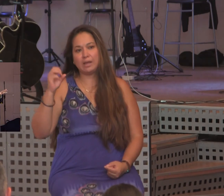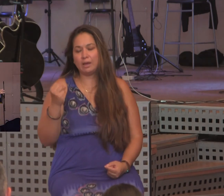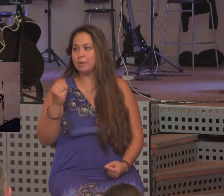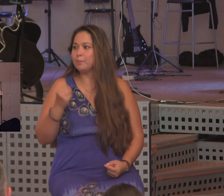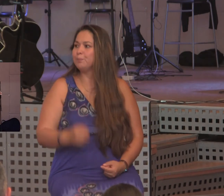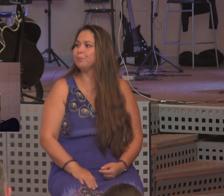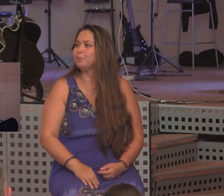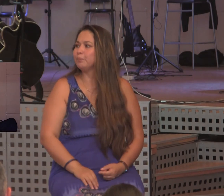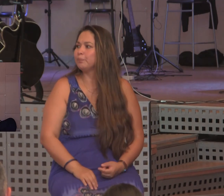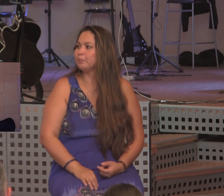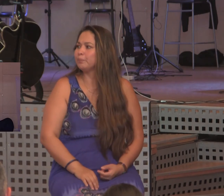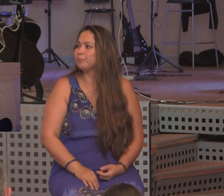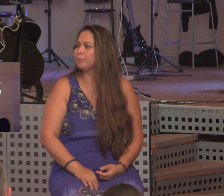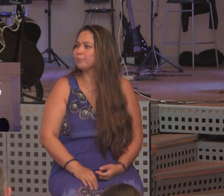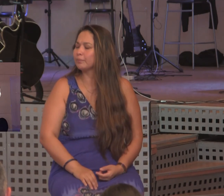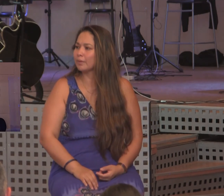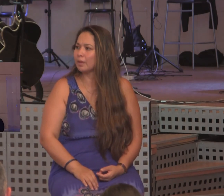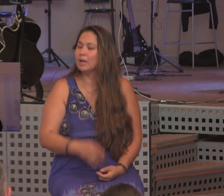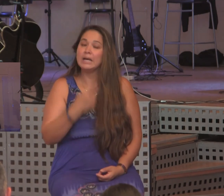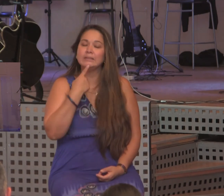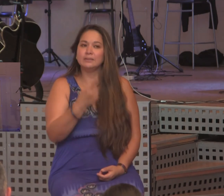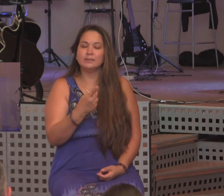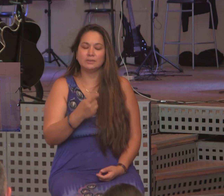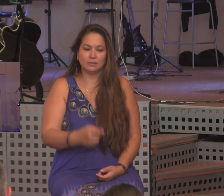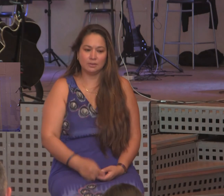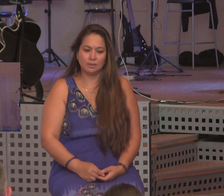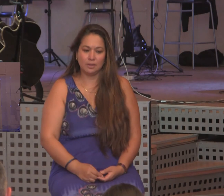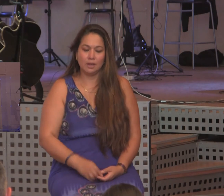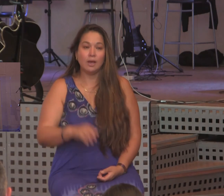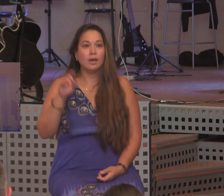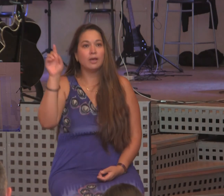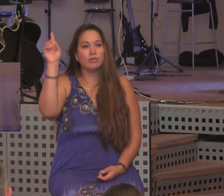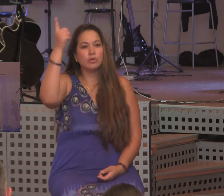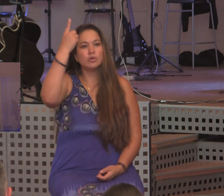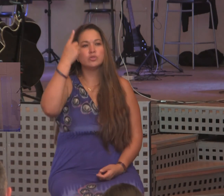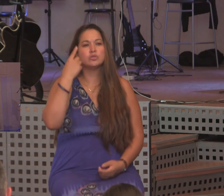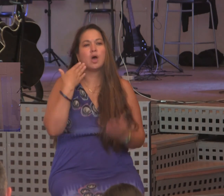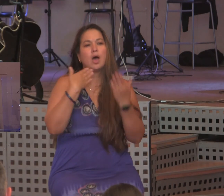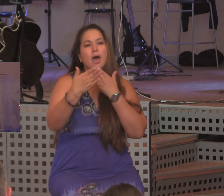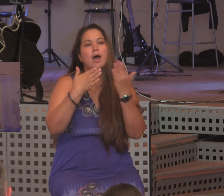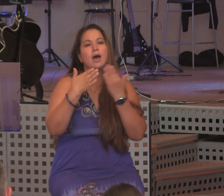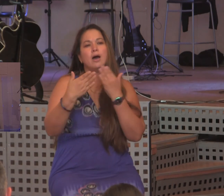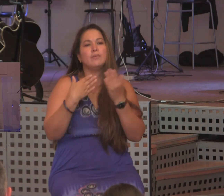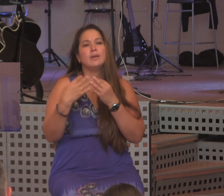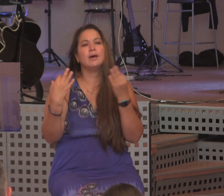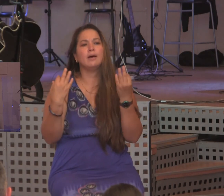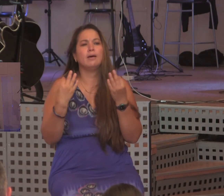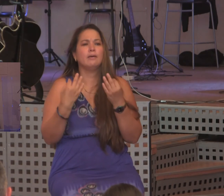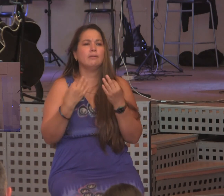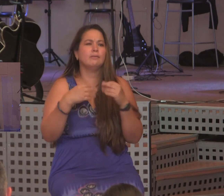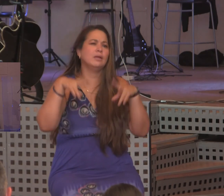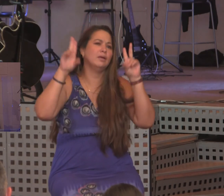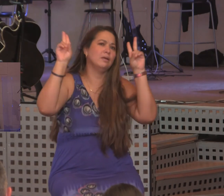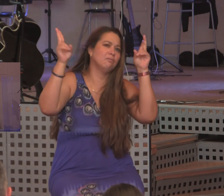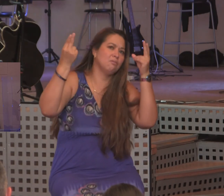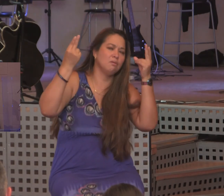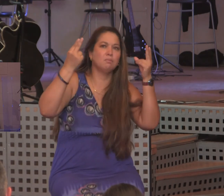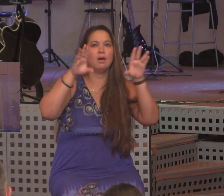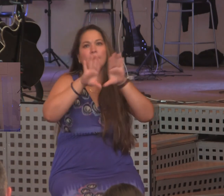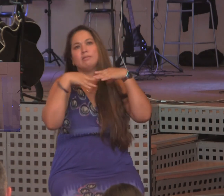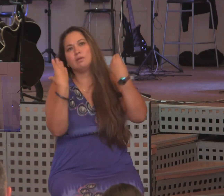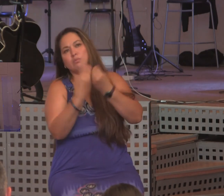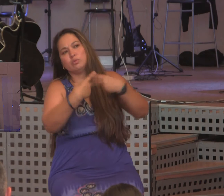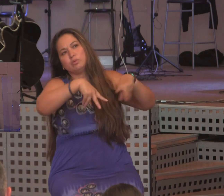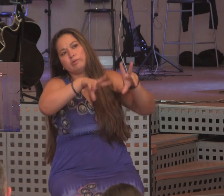diciendo acerca del pastor. Cuando ahí aparece, ¿Dios de qué les habla? ¿Les habla del fin del mundo?